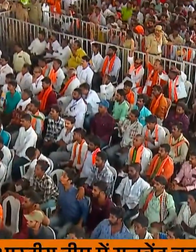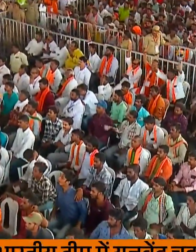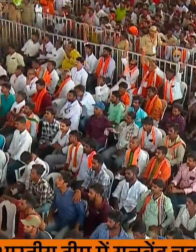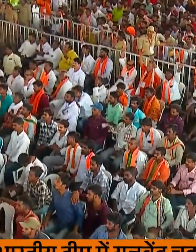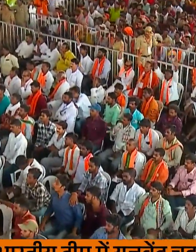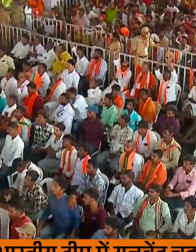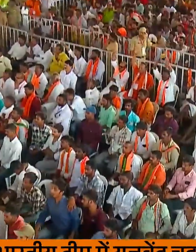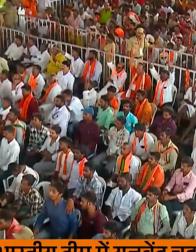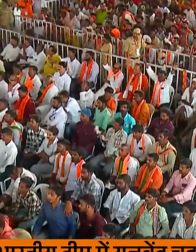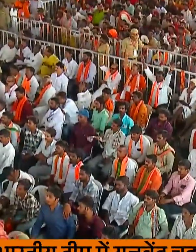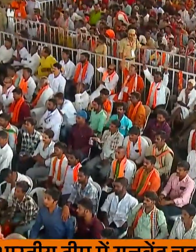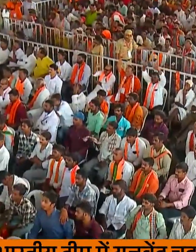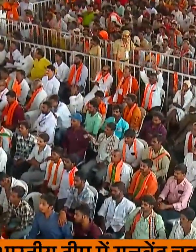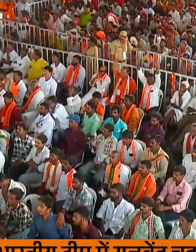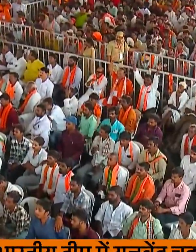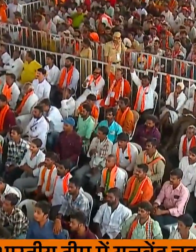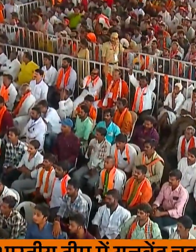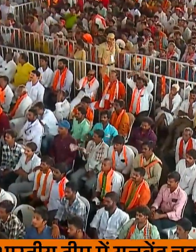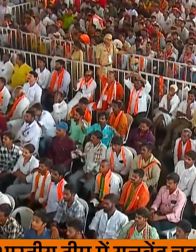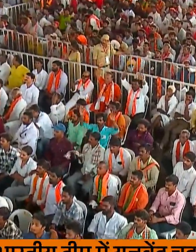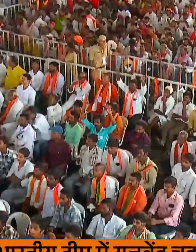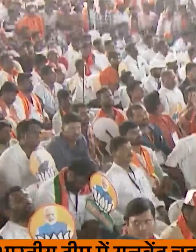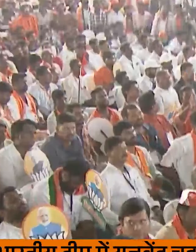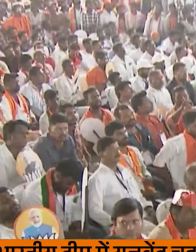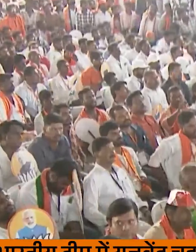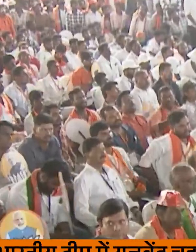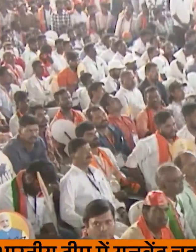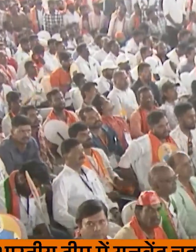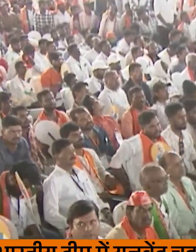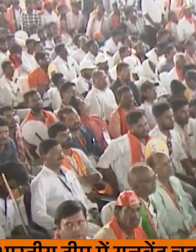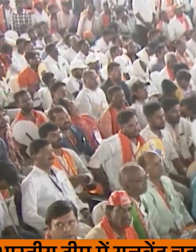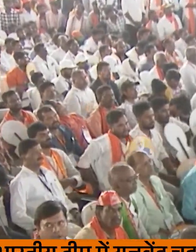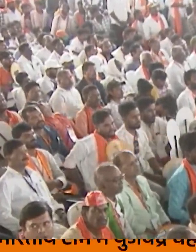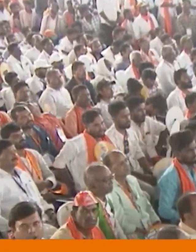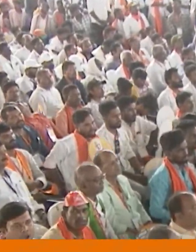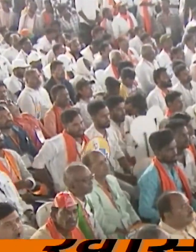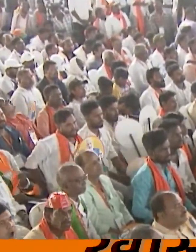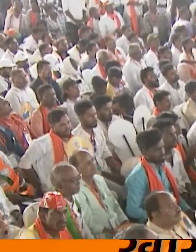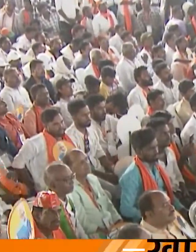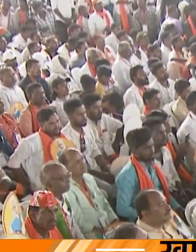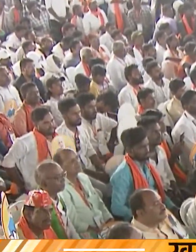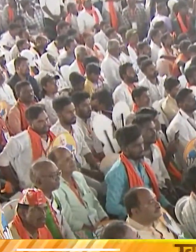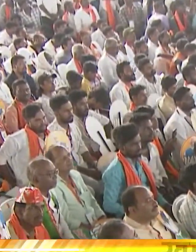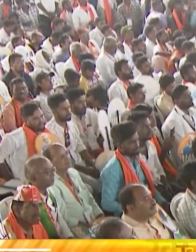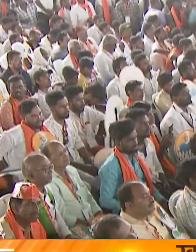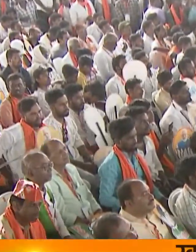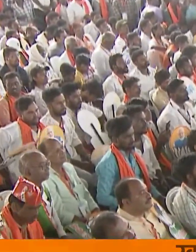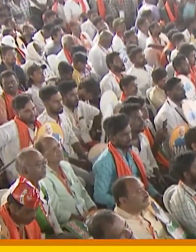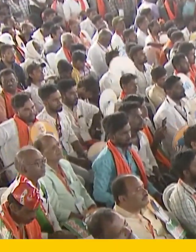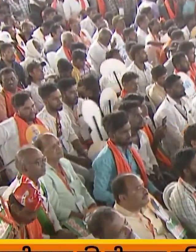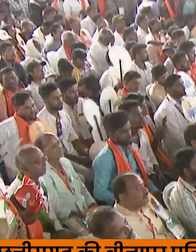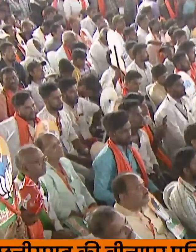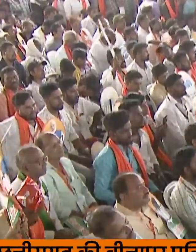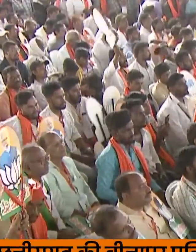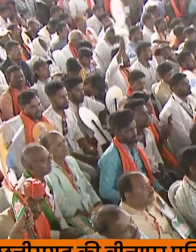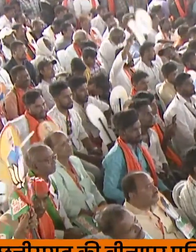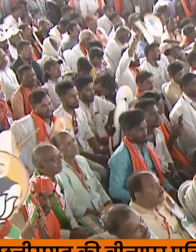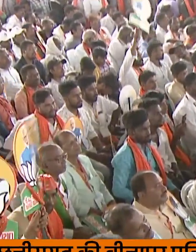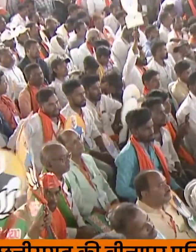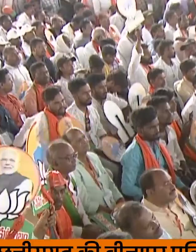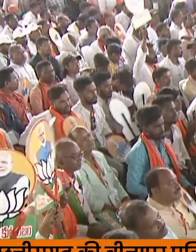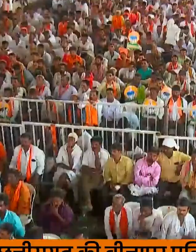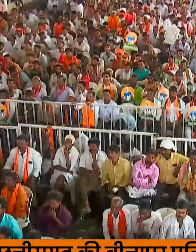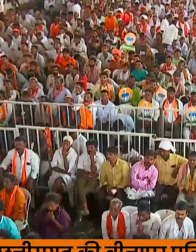ఏదైతే సంపద ఉన్నదో ఆ సంపద నుంచి కొత్త రకం పంత ఎంచుకొని కాంగ్రెస్ పార్టీ ఇప్పుడు ట్యాక్స్